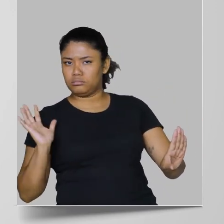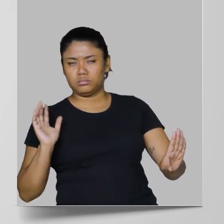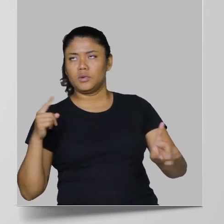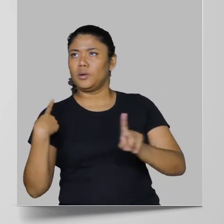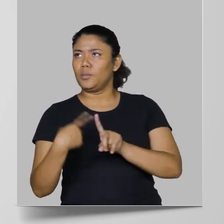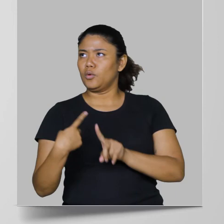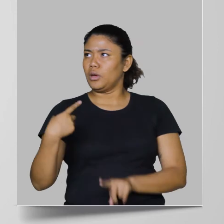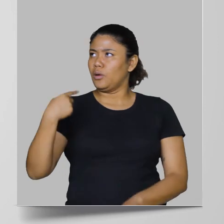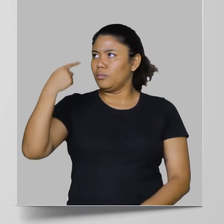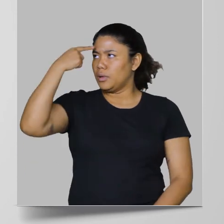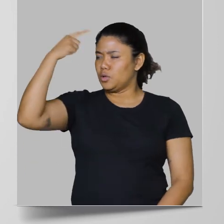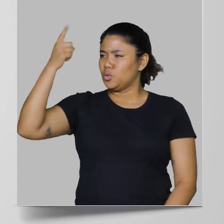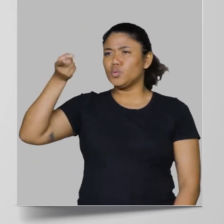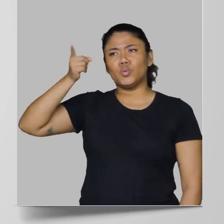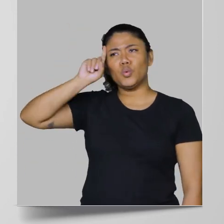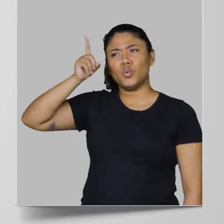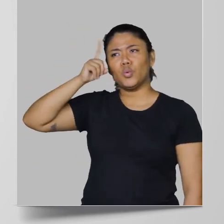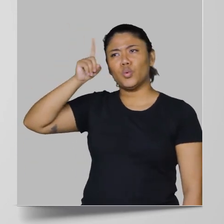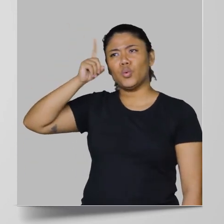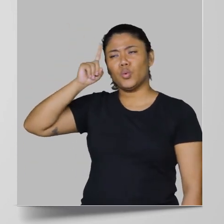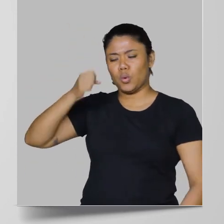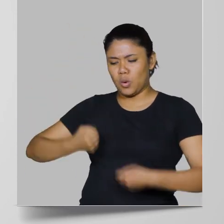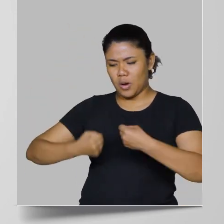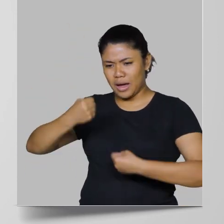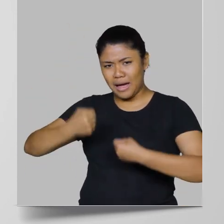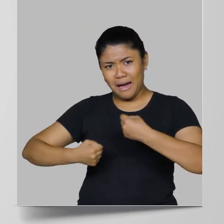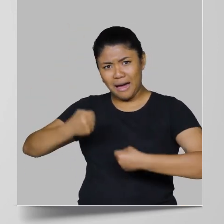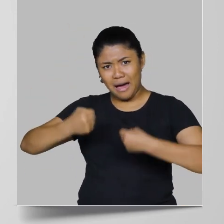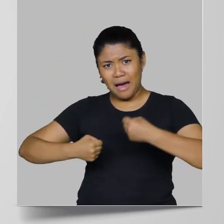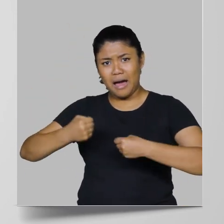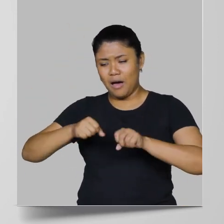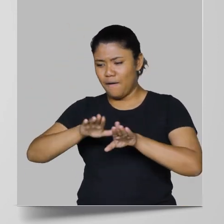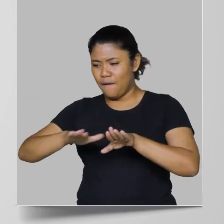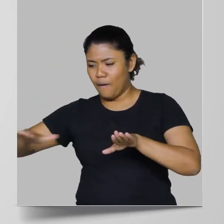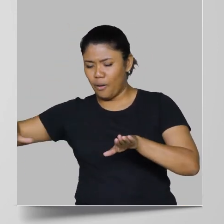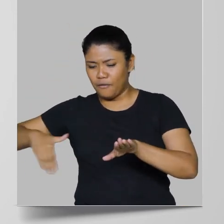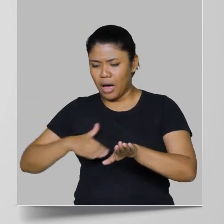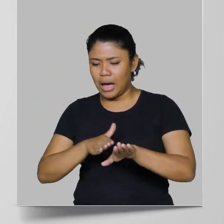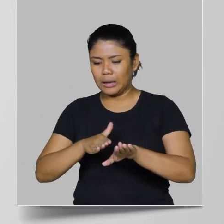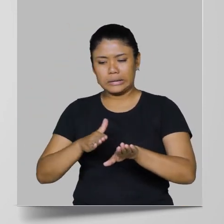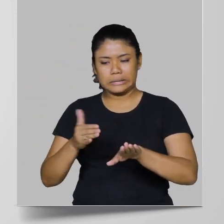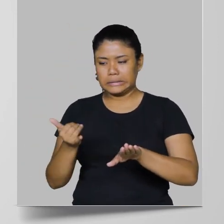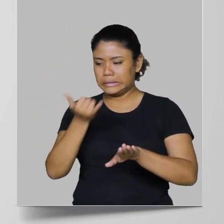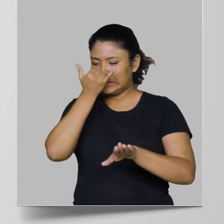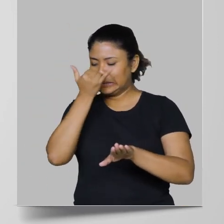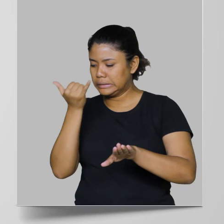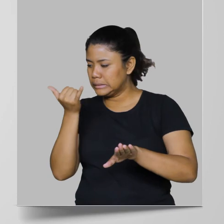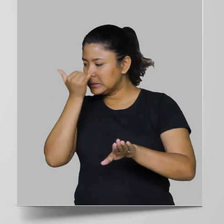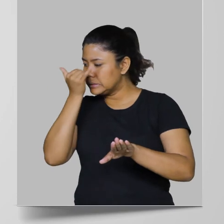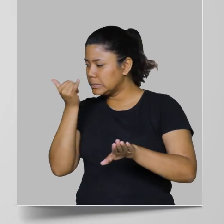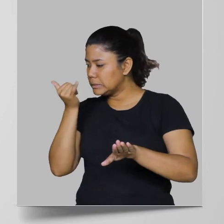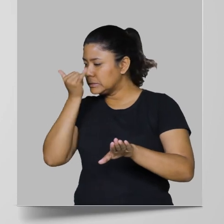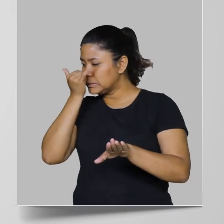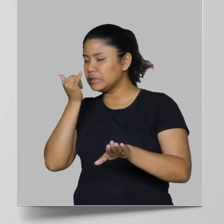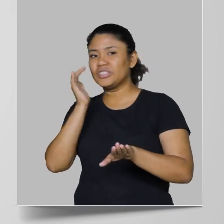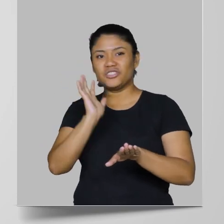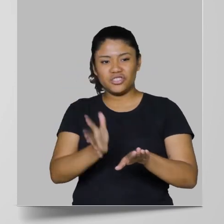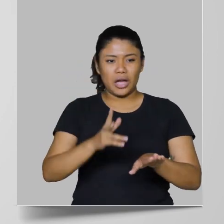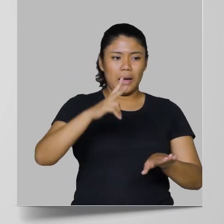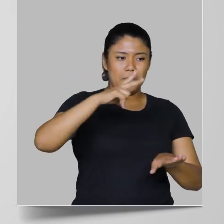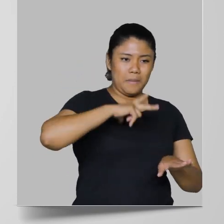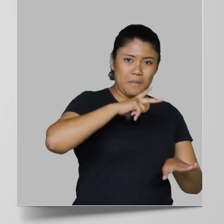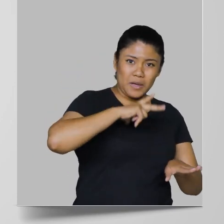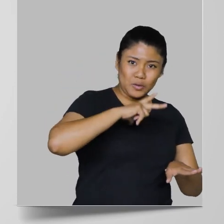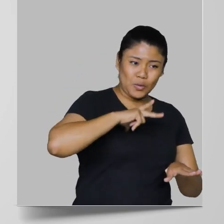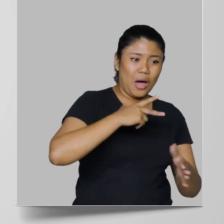conheci a perspectiva do modelo social da deficiência, e isso me fortaleceu não só enquanto profissional, mas também enquanto, e eu acho que